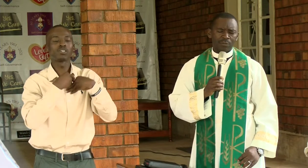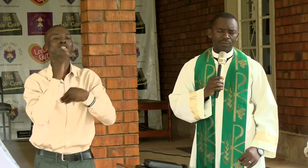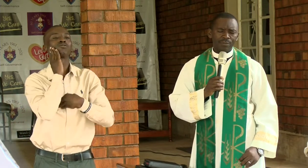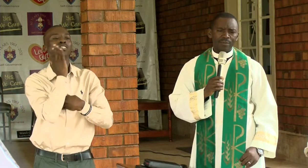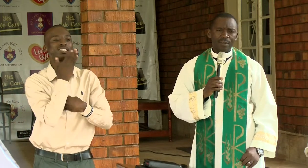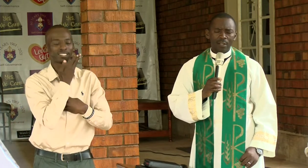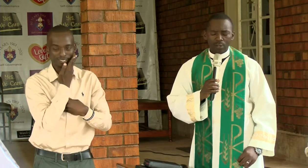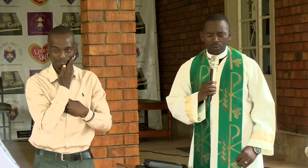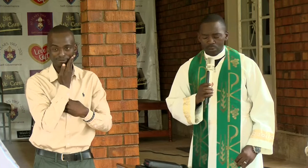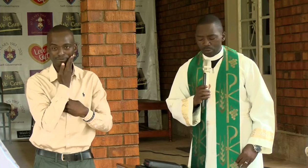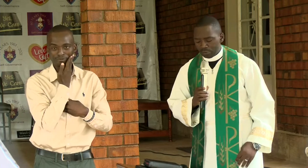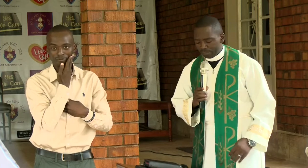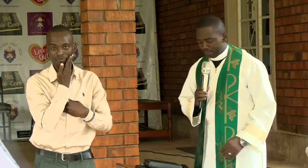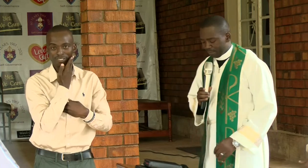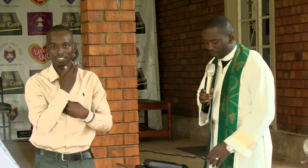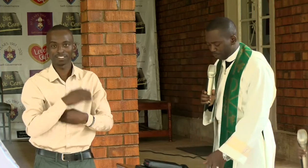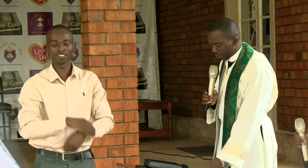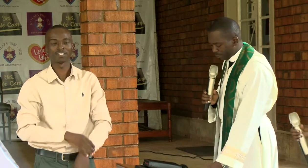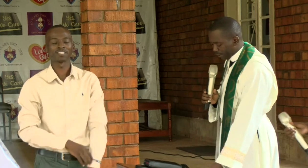ekyo